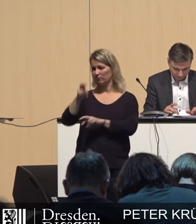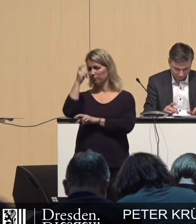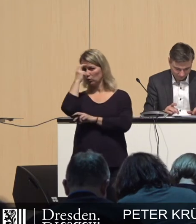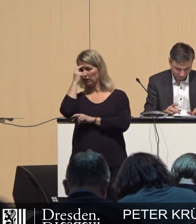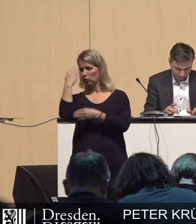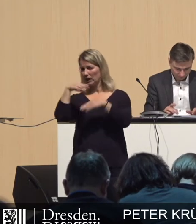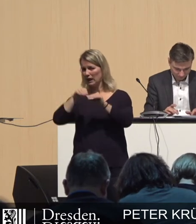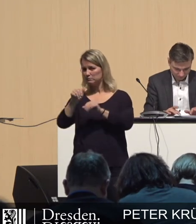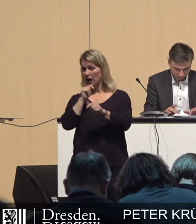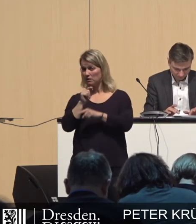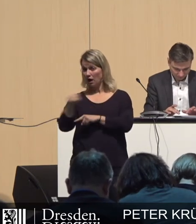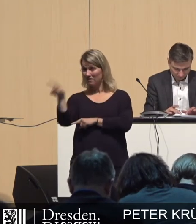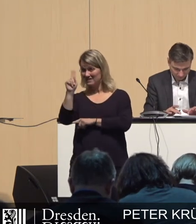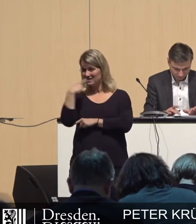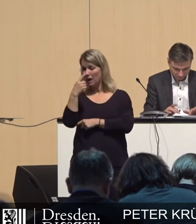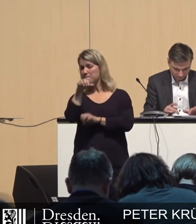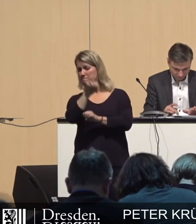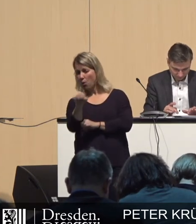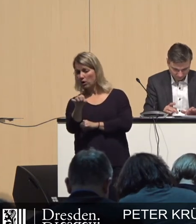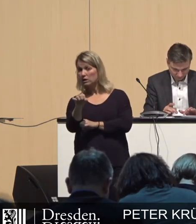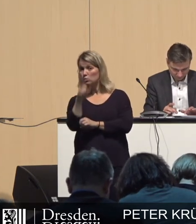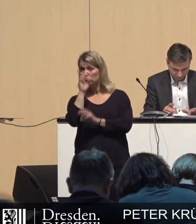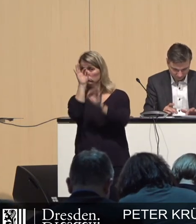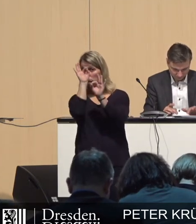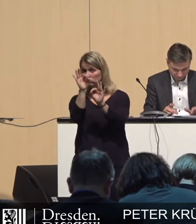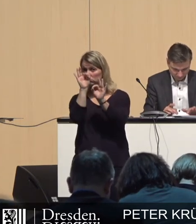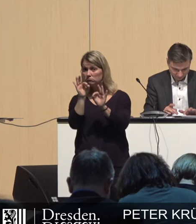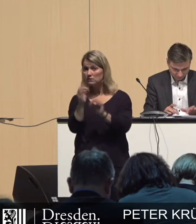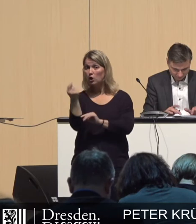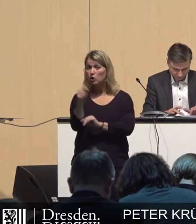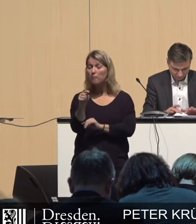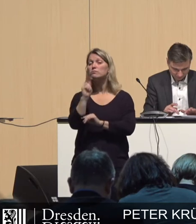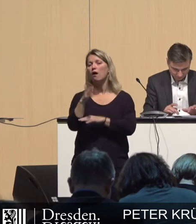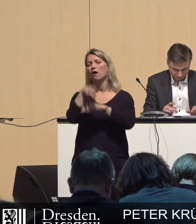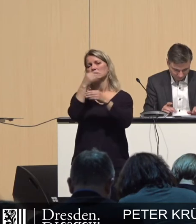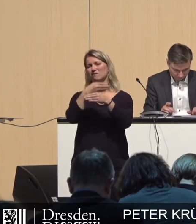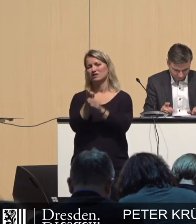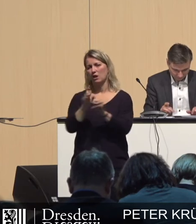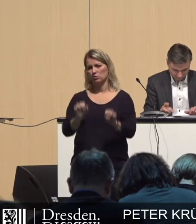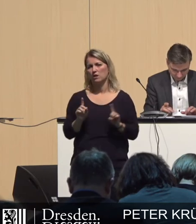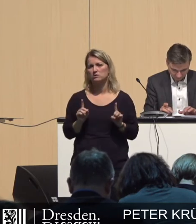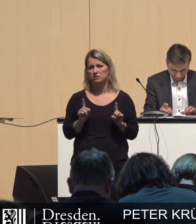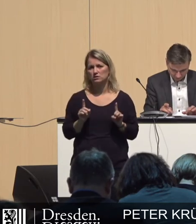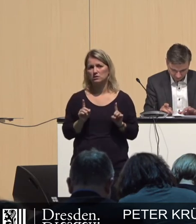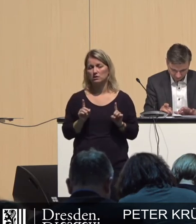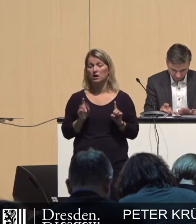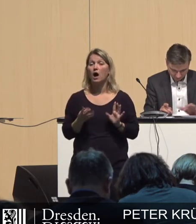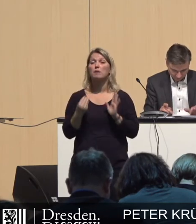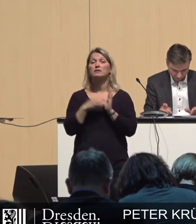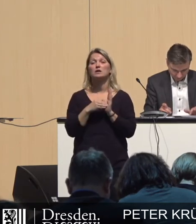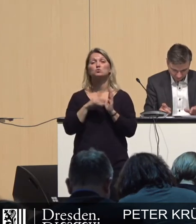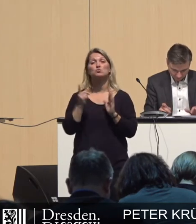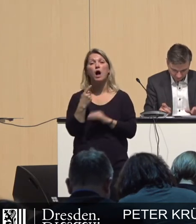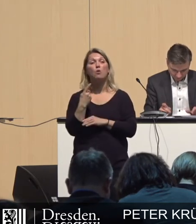Unternehmensberater eintreffen, bevor man schon wieder an Verteilung denkt. Zudem lehnen wir es strikt ab, zu stark über das Maß der